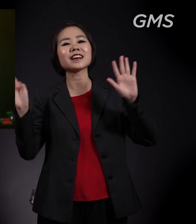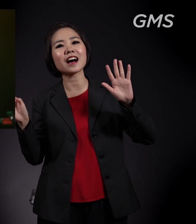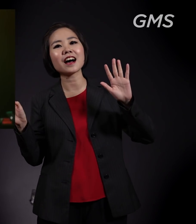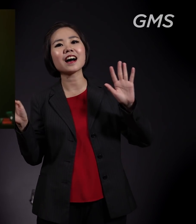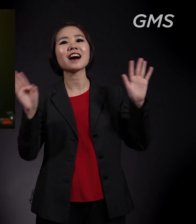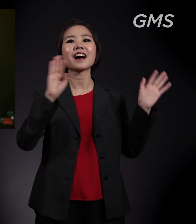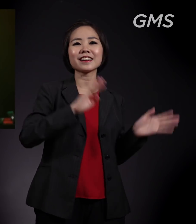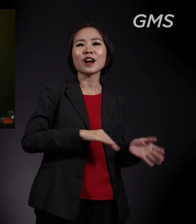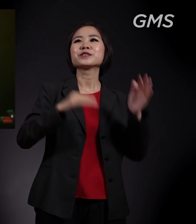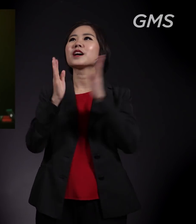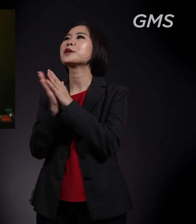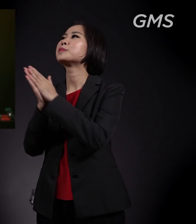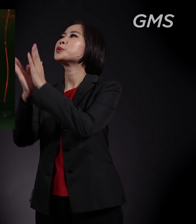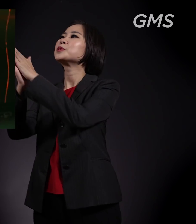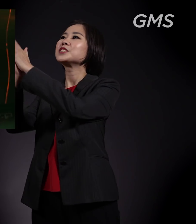sana.